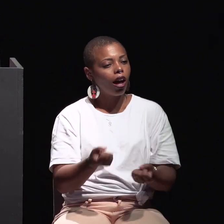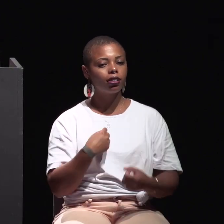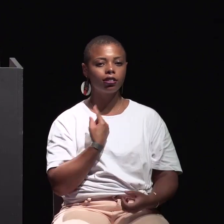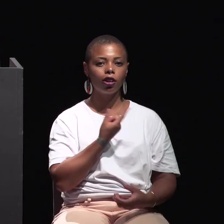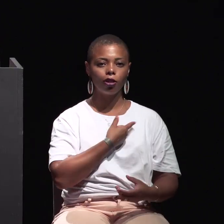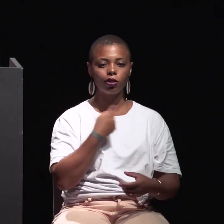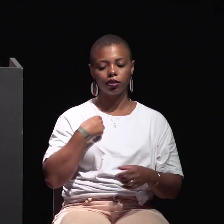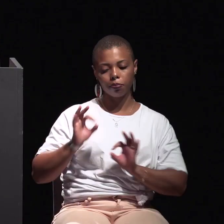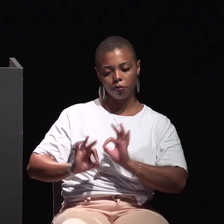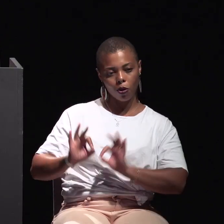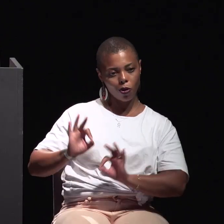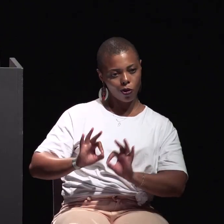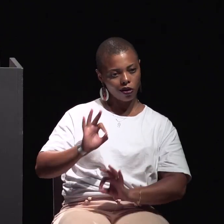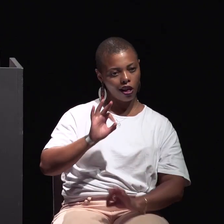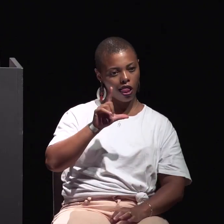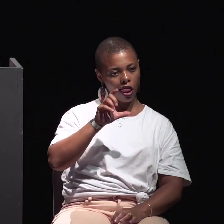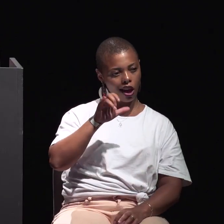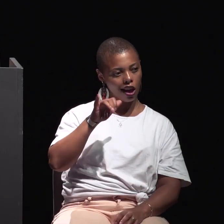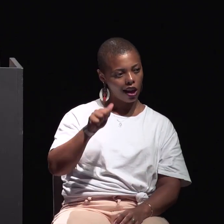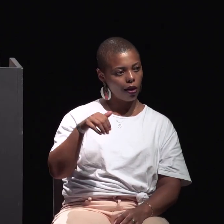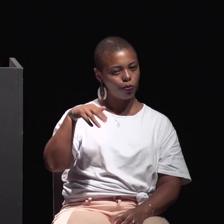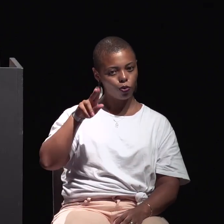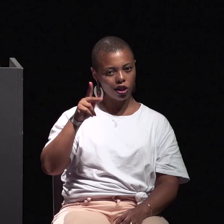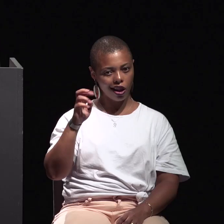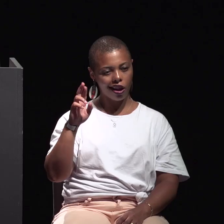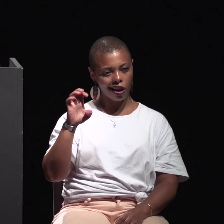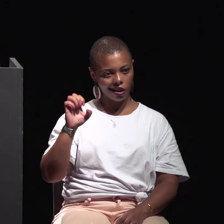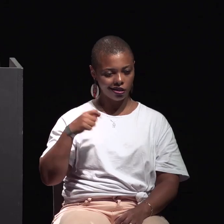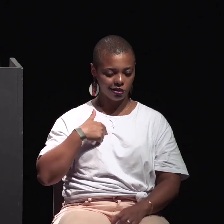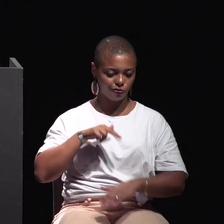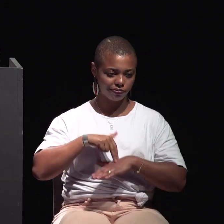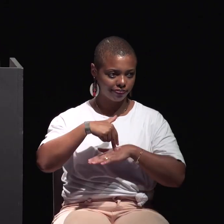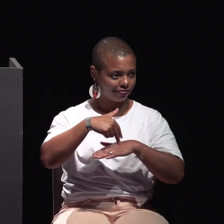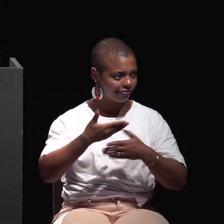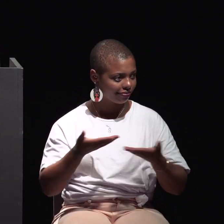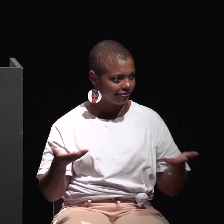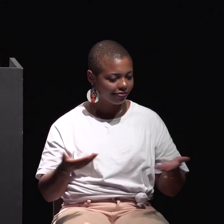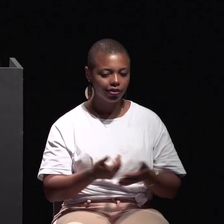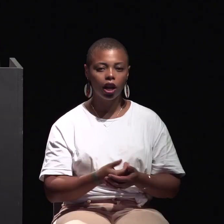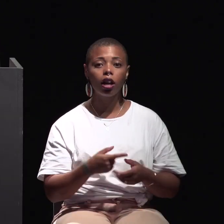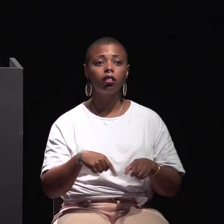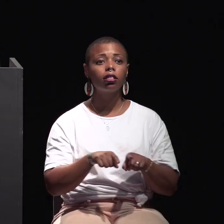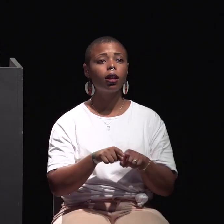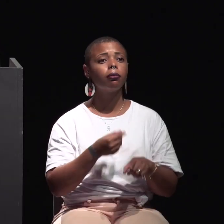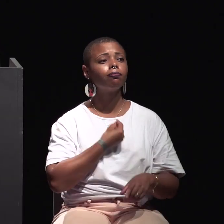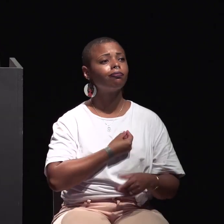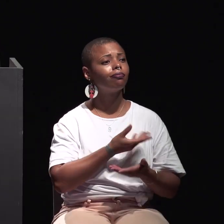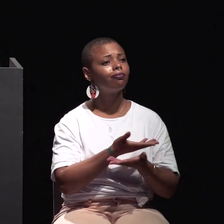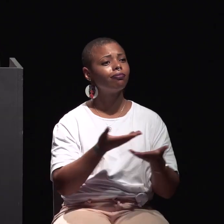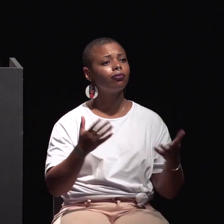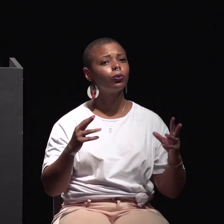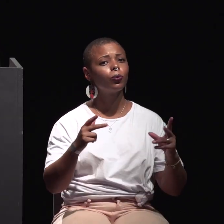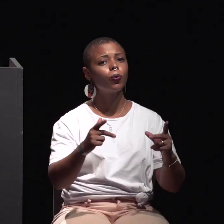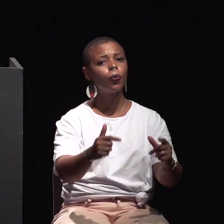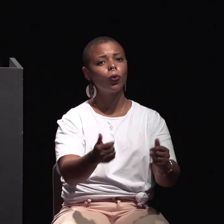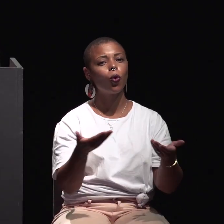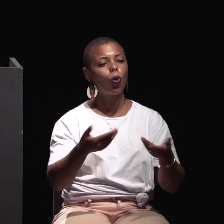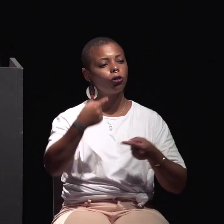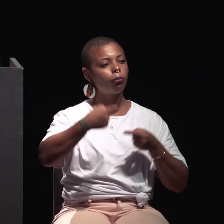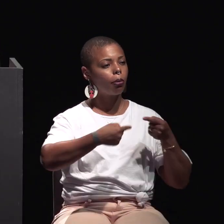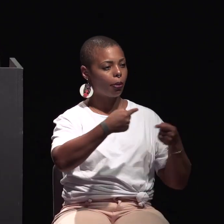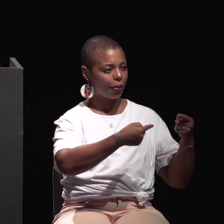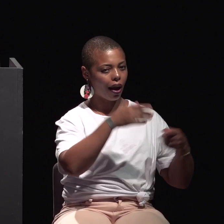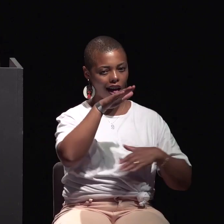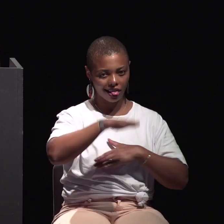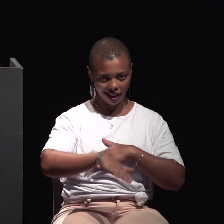que eu venho representar aqui, e a presença de todos vocês aqui nesse debate da